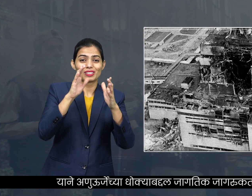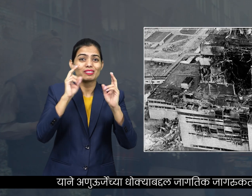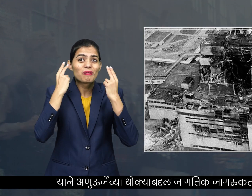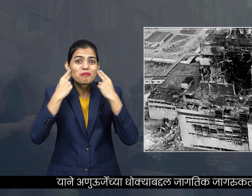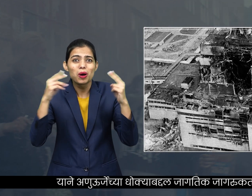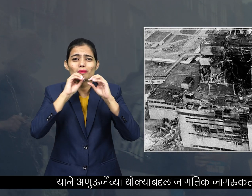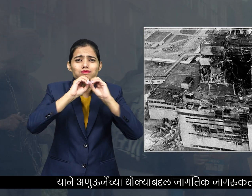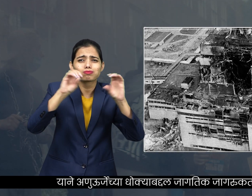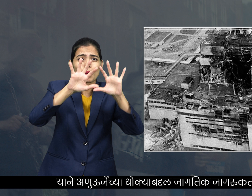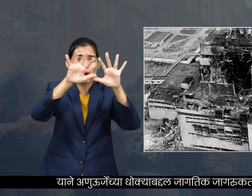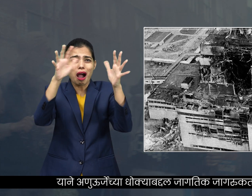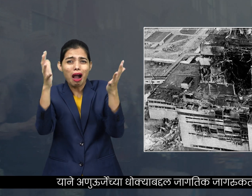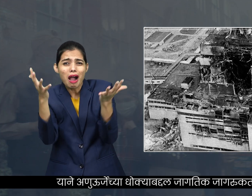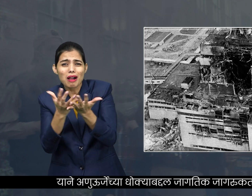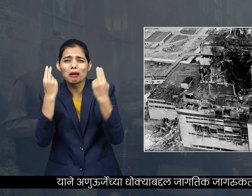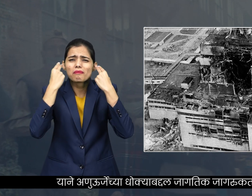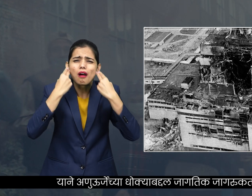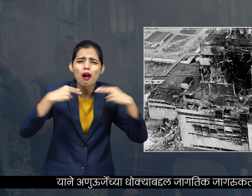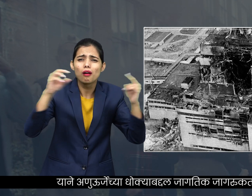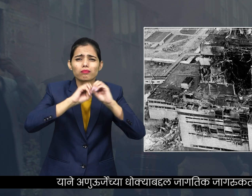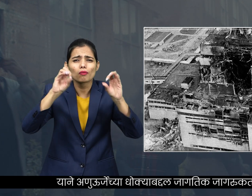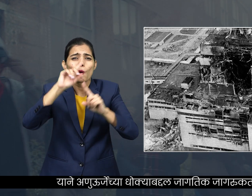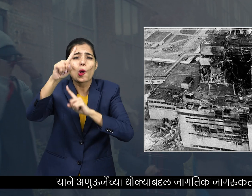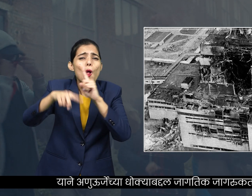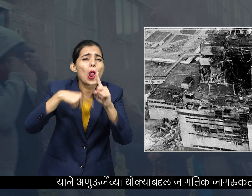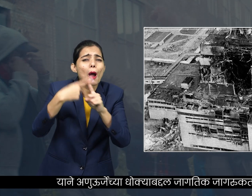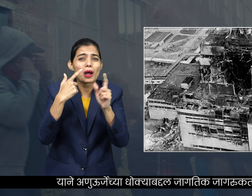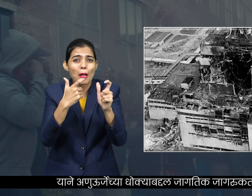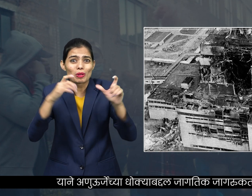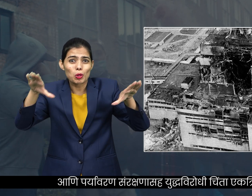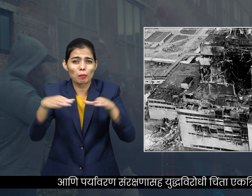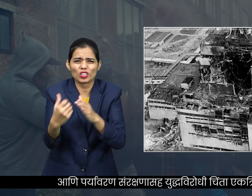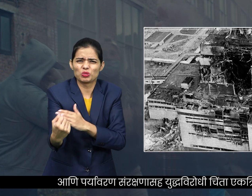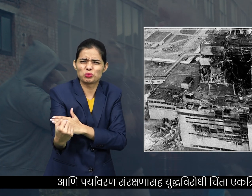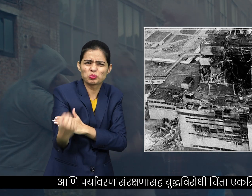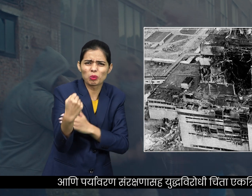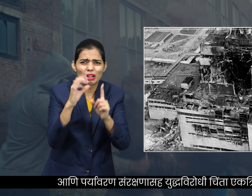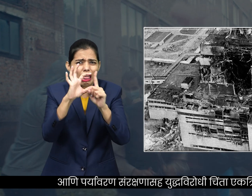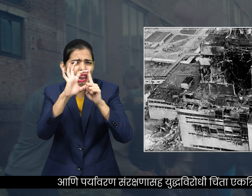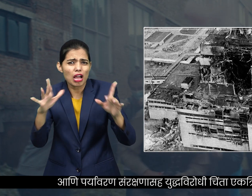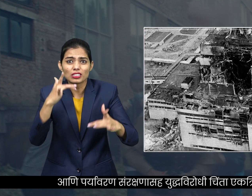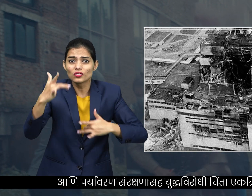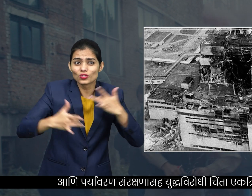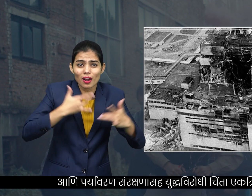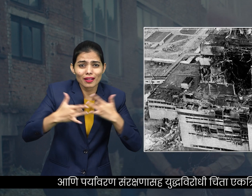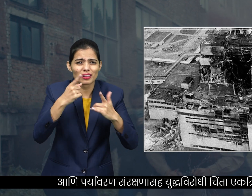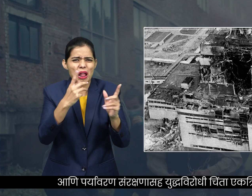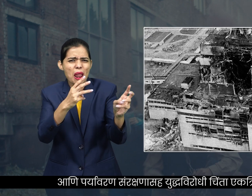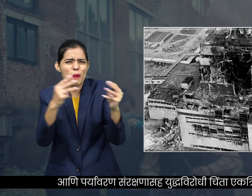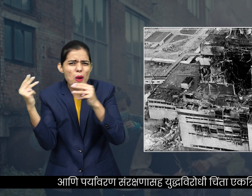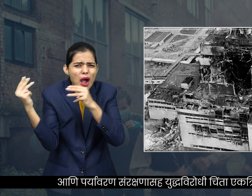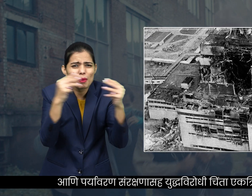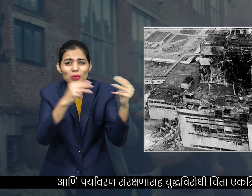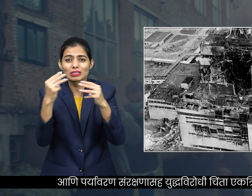याने अणुऊर्जेच्या धोक्याबद्दल जागतिक जागरूकता वाढवली आणि पर्यावरण संरक्षणासह